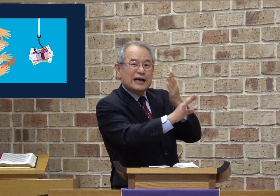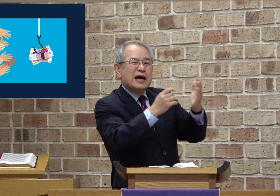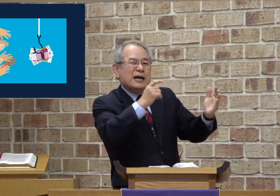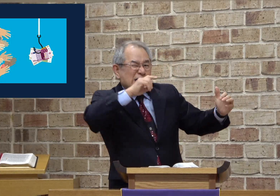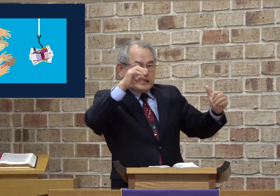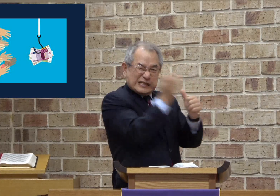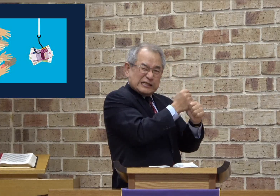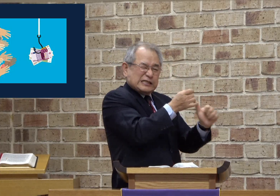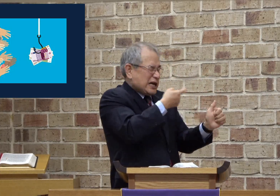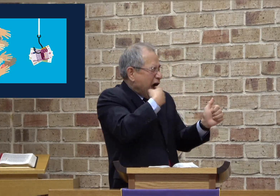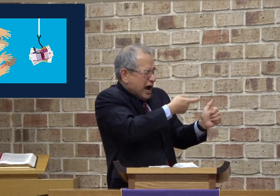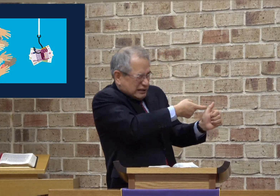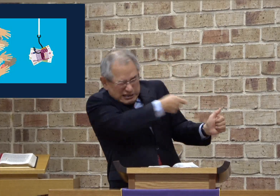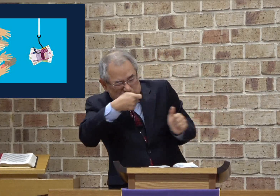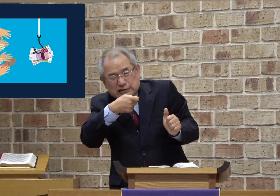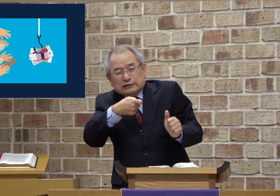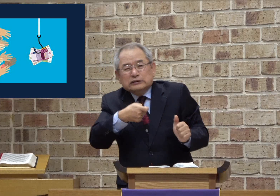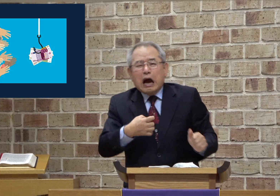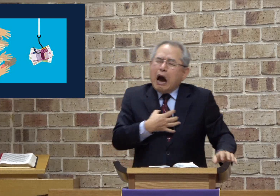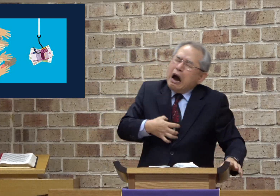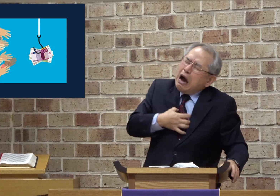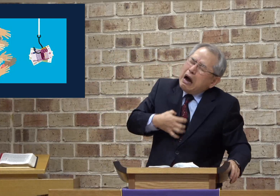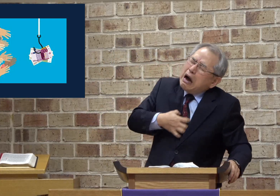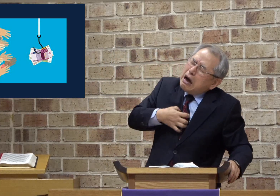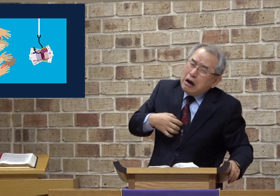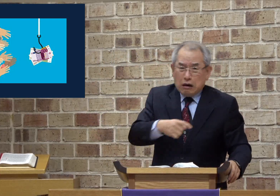돼지같이 게으르기도 하고 여우같이 간사하기도 하고